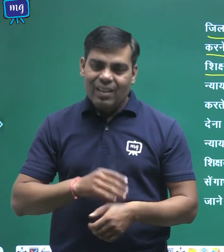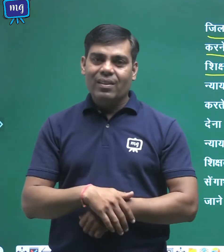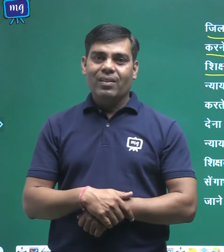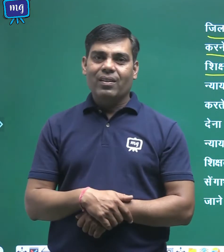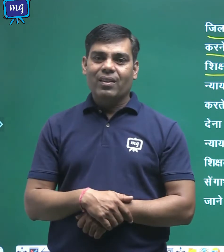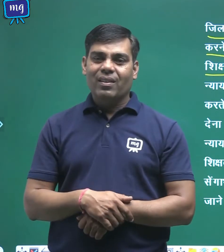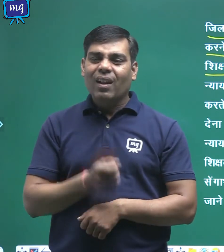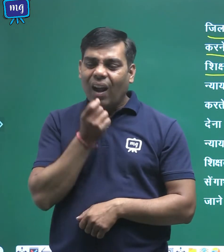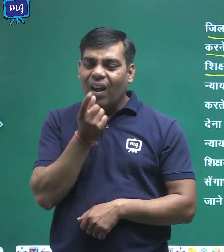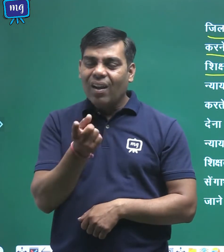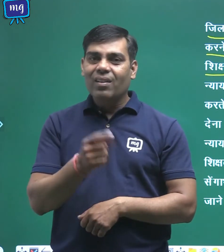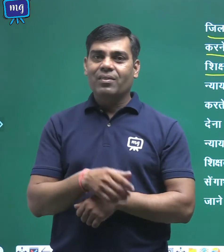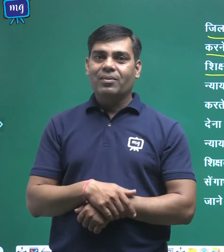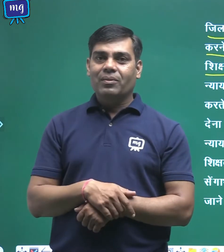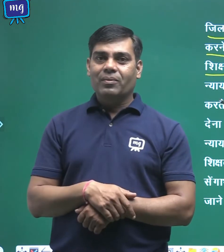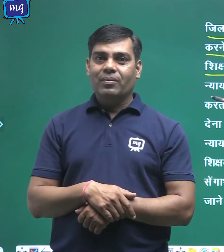कहा,